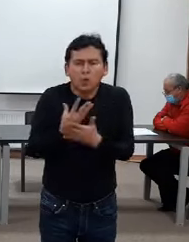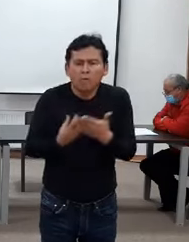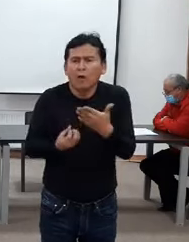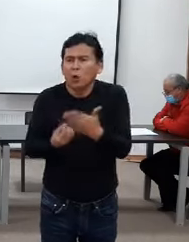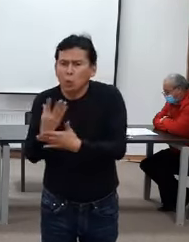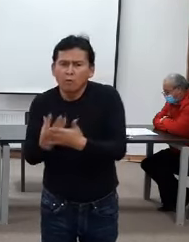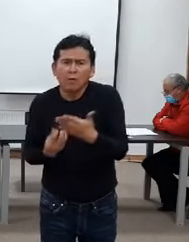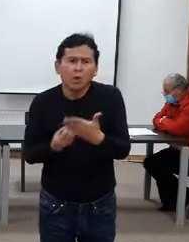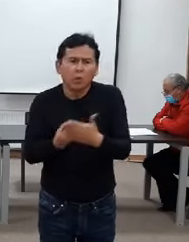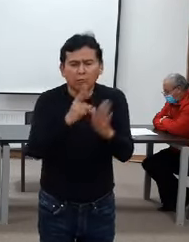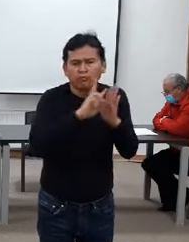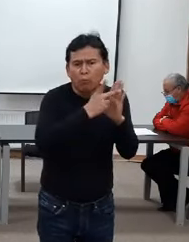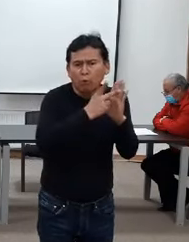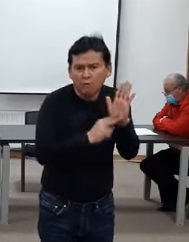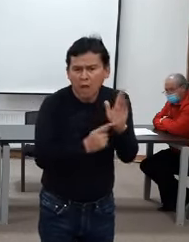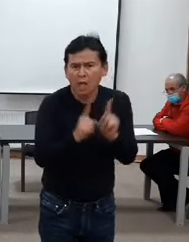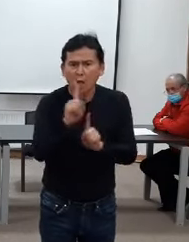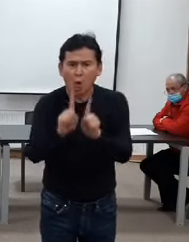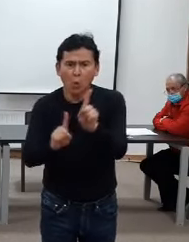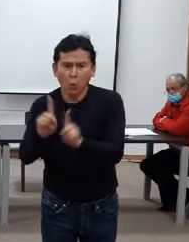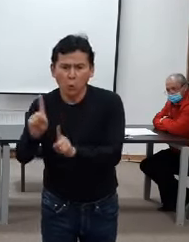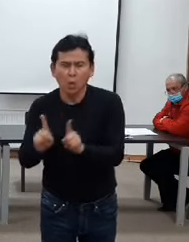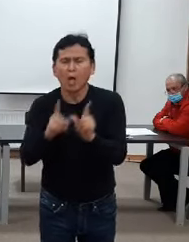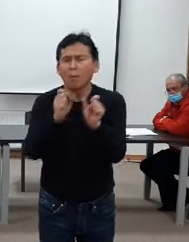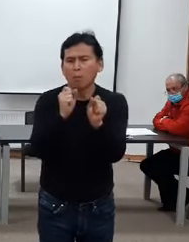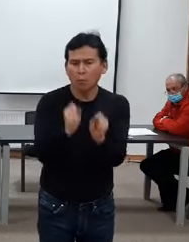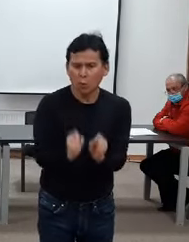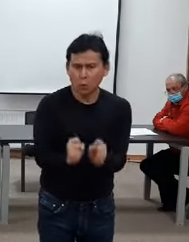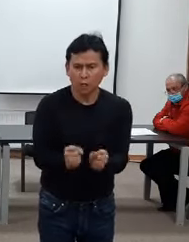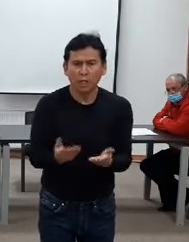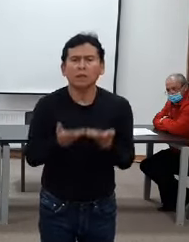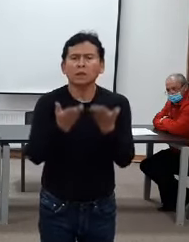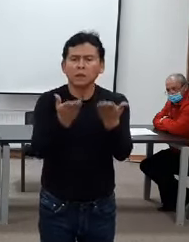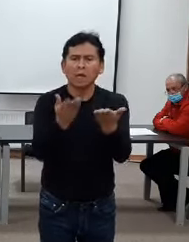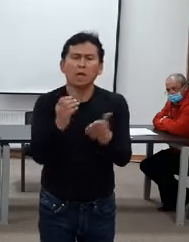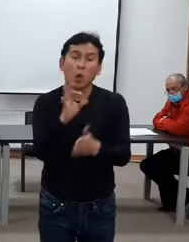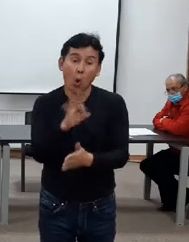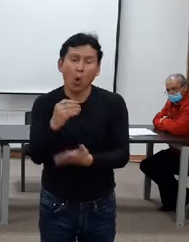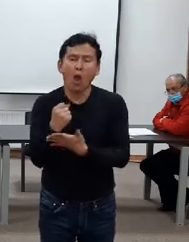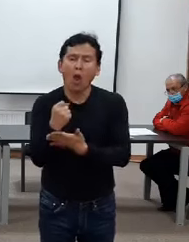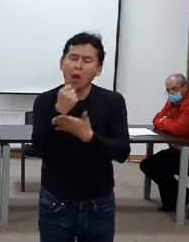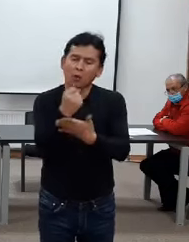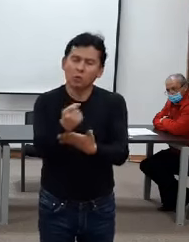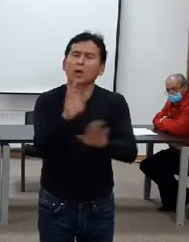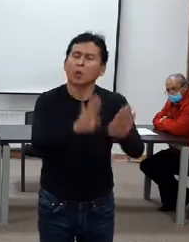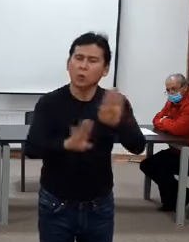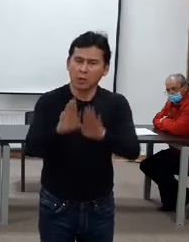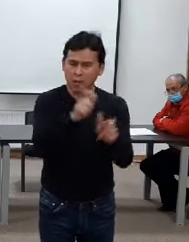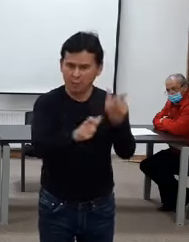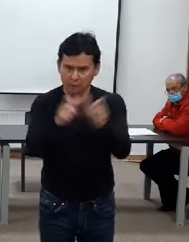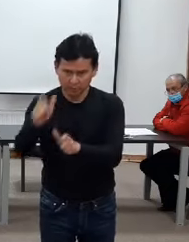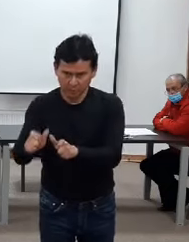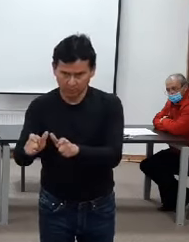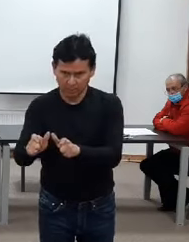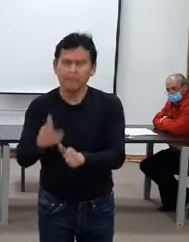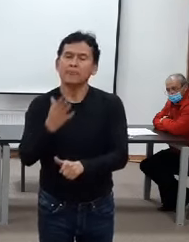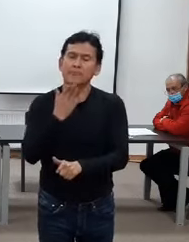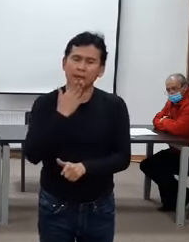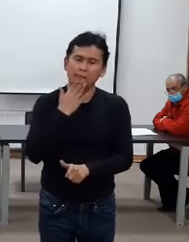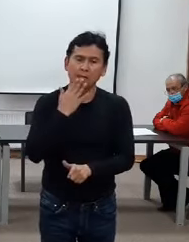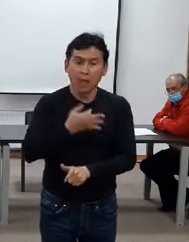medidas, modificando algunas, de manera de poder entregar o contribuir al mayor resguardo de la población. Y también hemos dicho